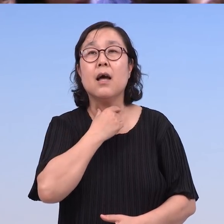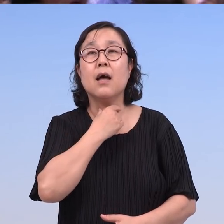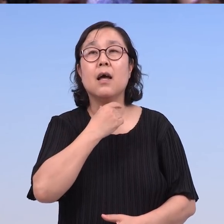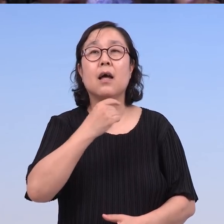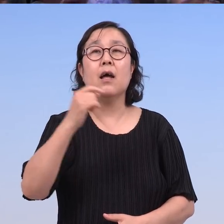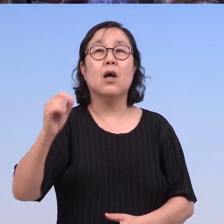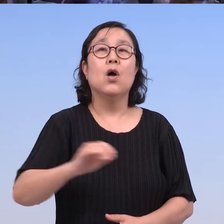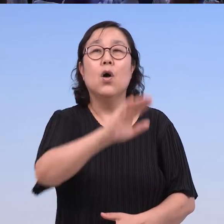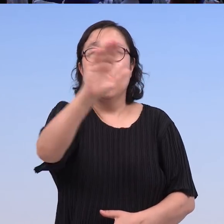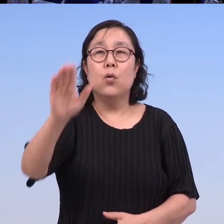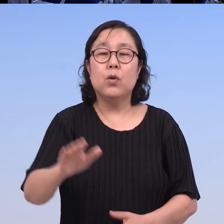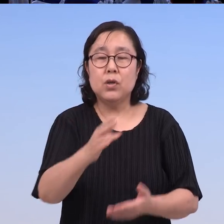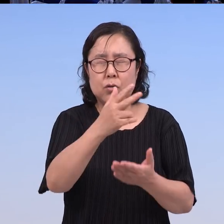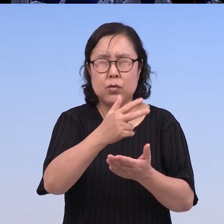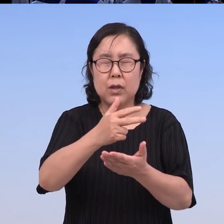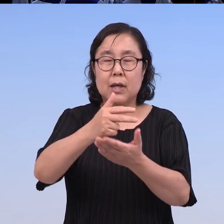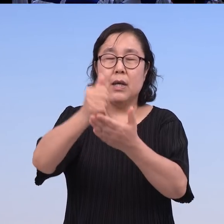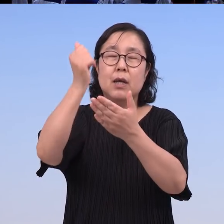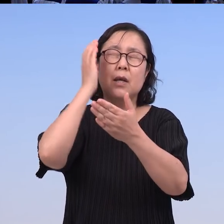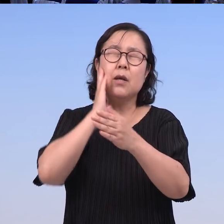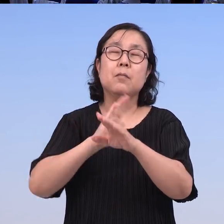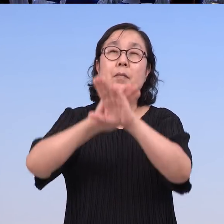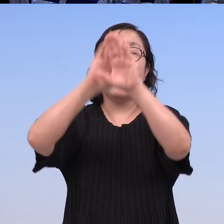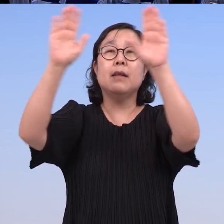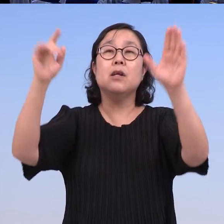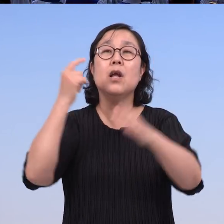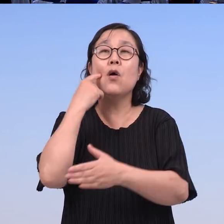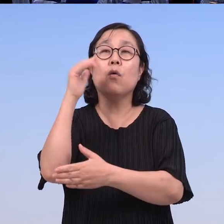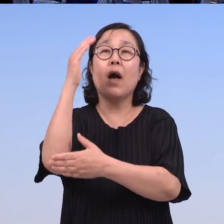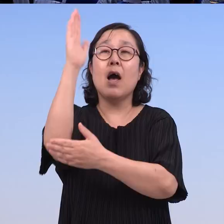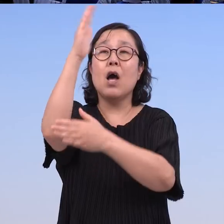우리 주님 하늘 영광 온 땅 덮을 때